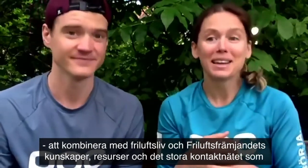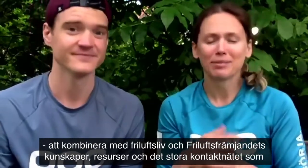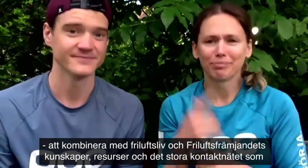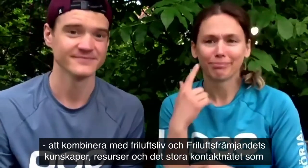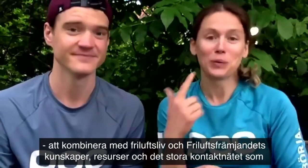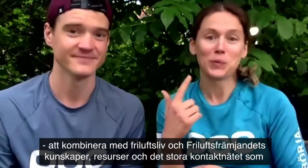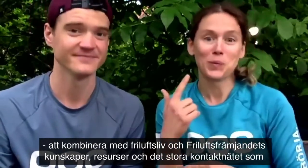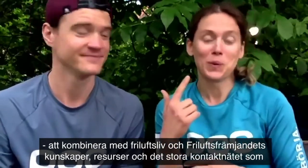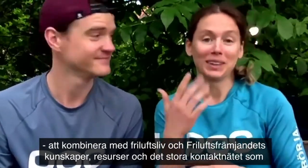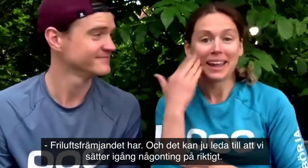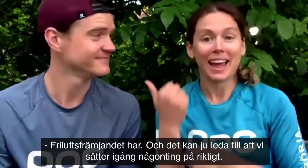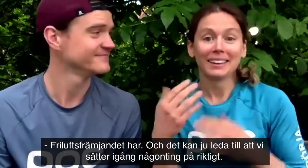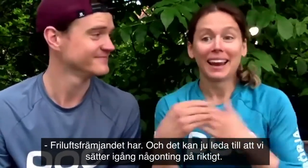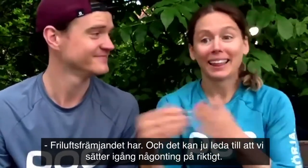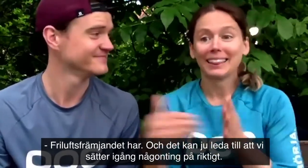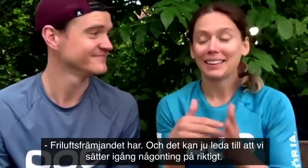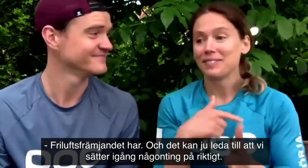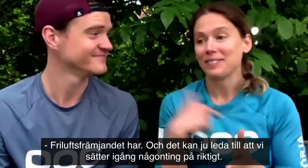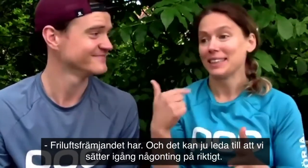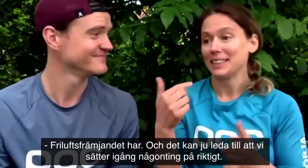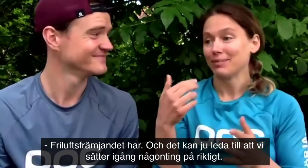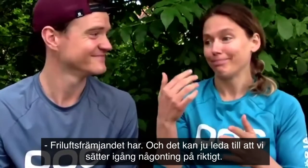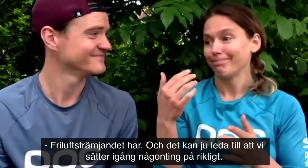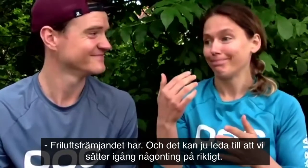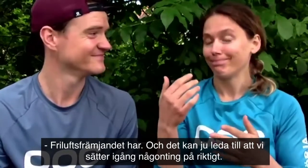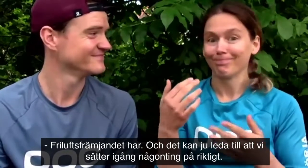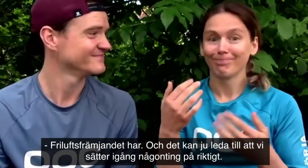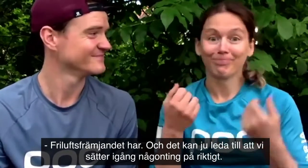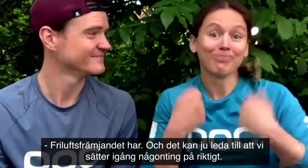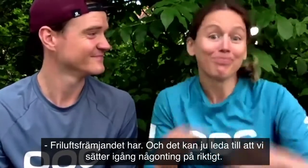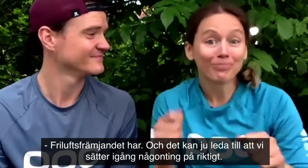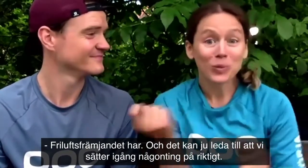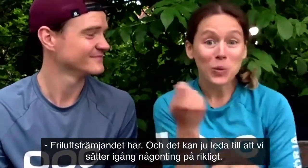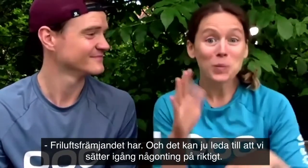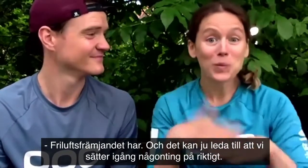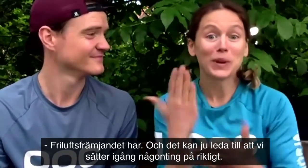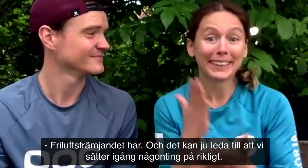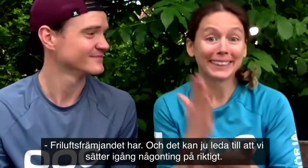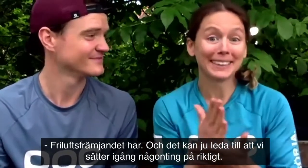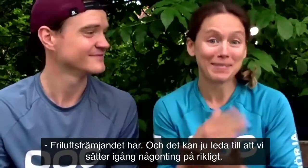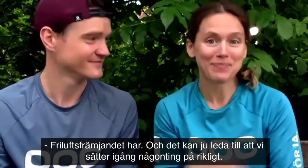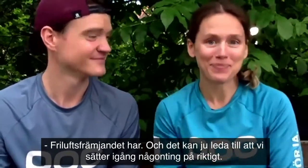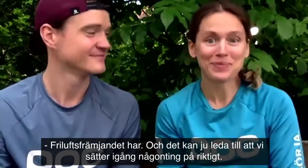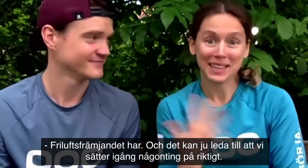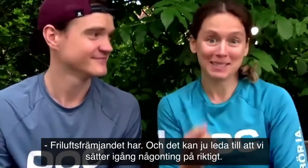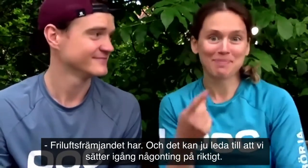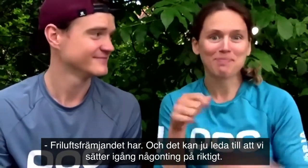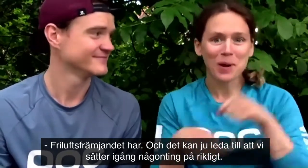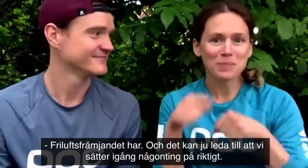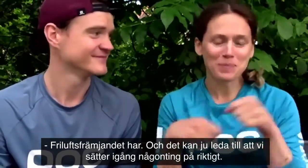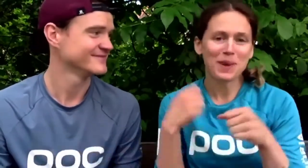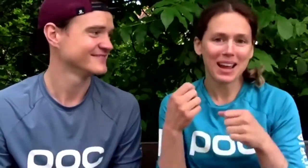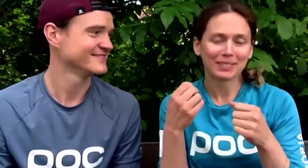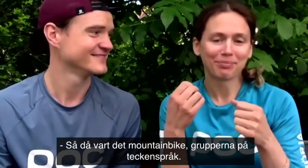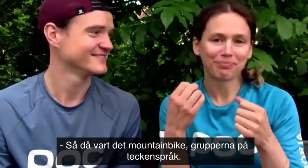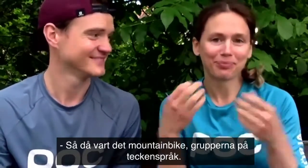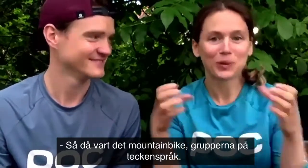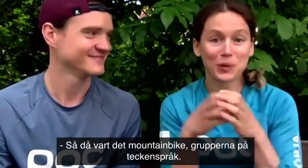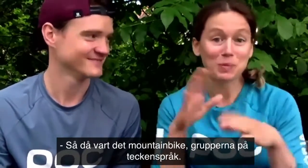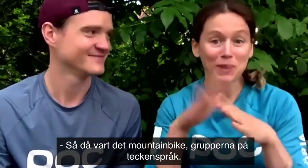stora kontaktnätet som Friluftsfrämjandet har. Och det kan ju leda till då att vi sätter igång någonting på riktigt. Mm. Så då var det